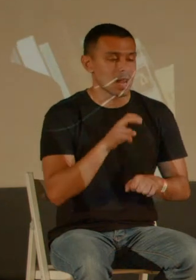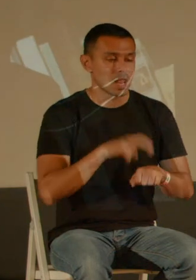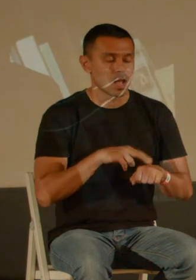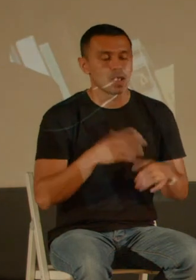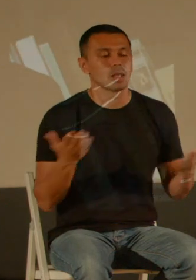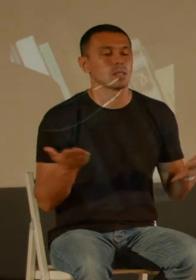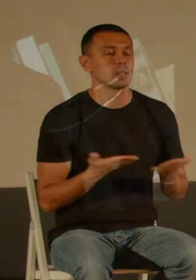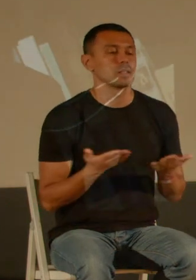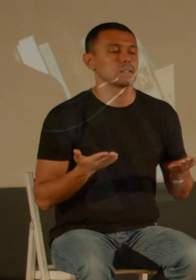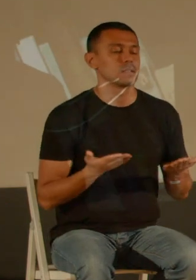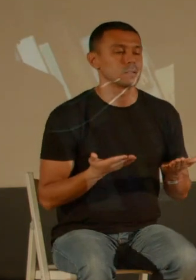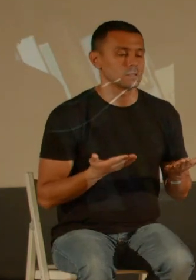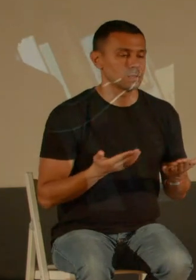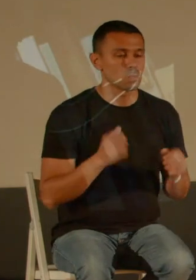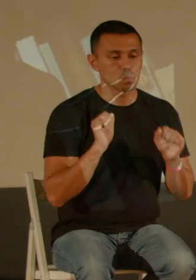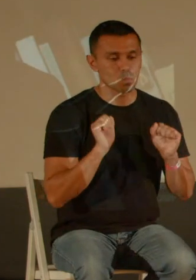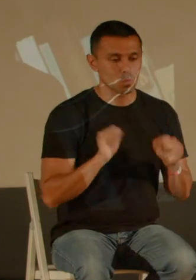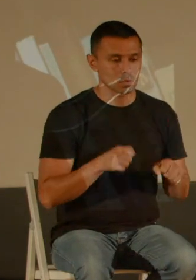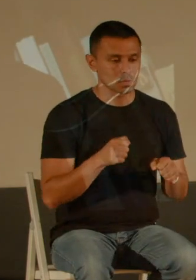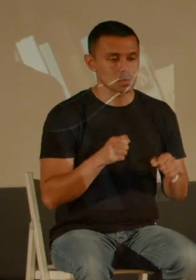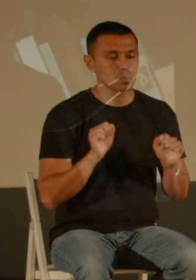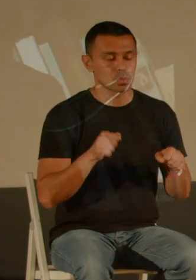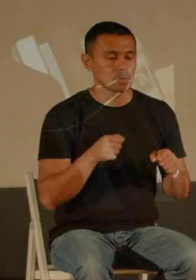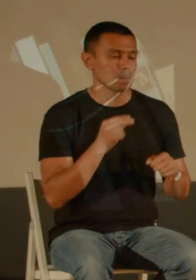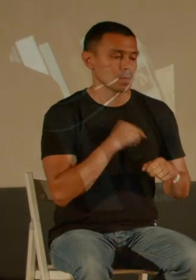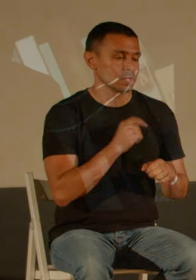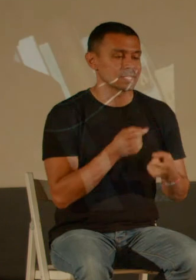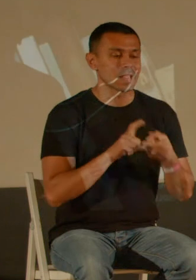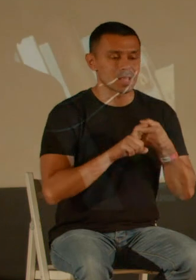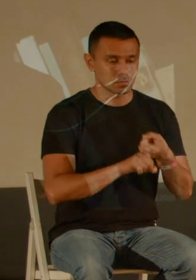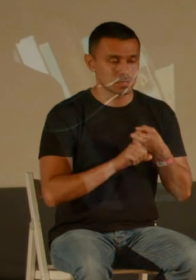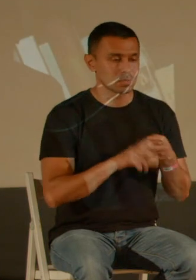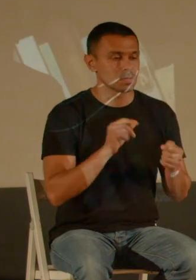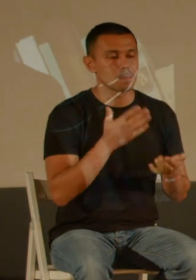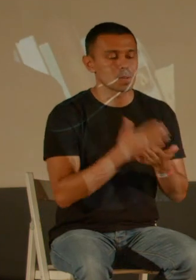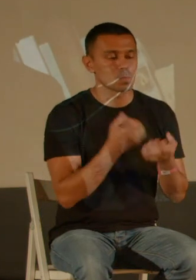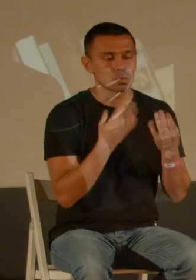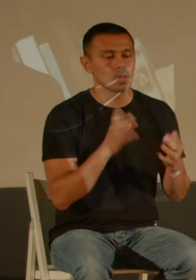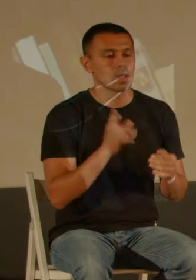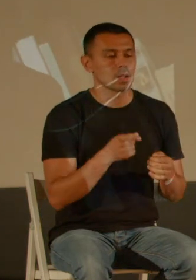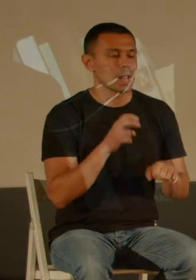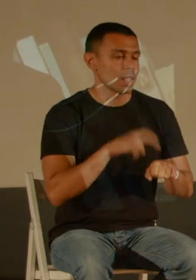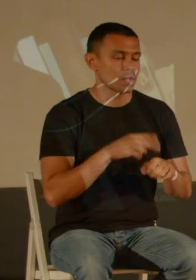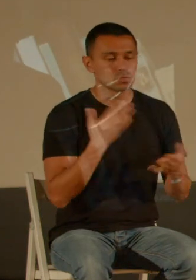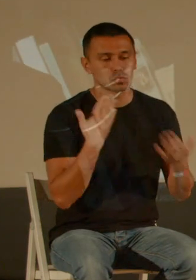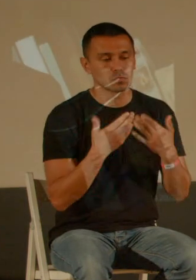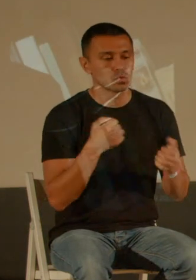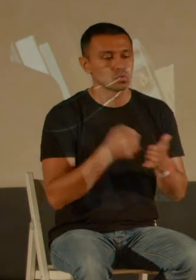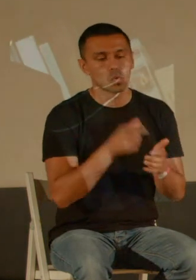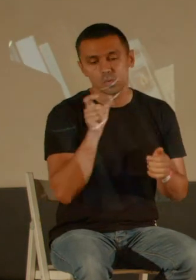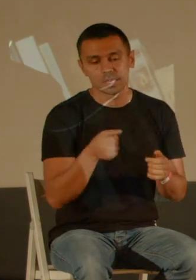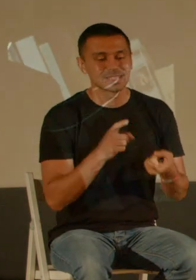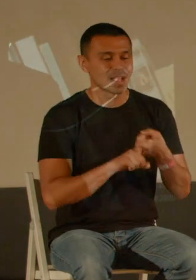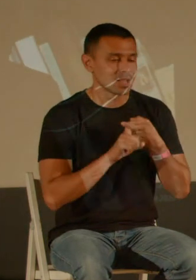який може потенційно працювати з залежностями, там, чи мати просто як лікар стосунок до людей з